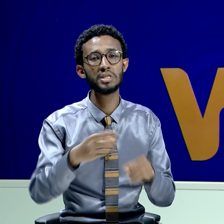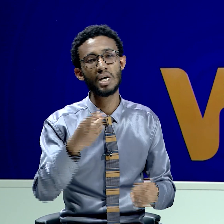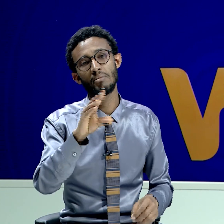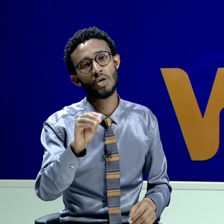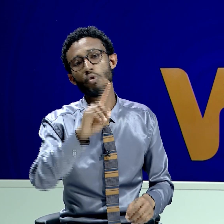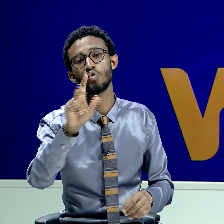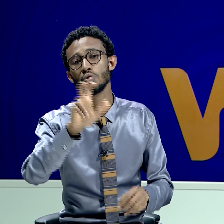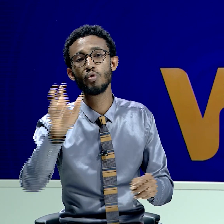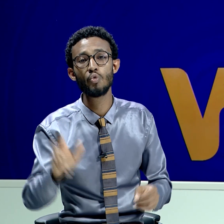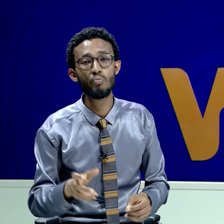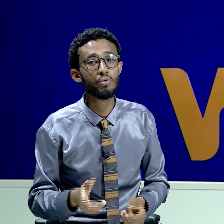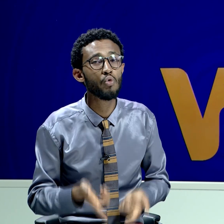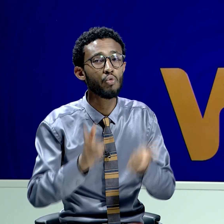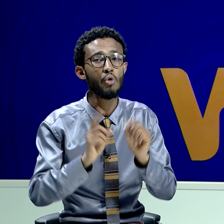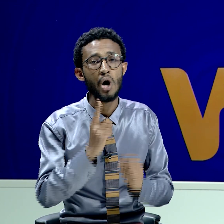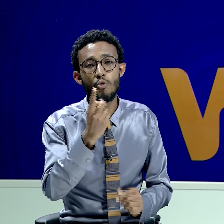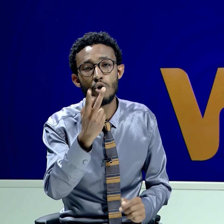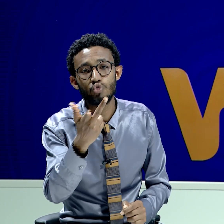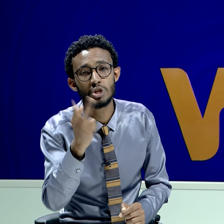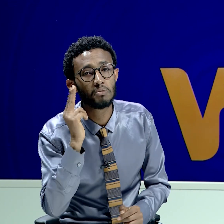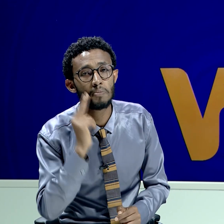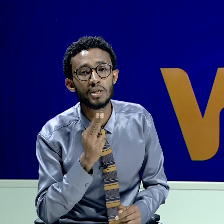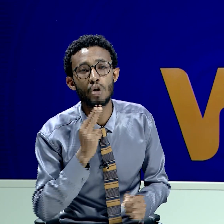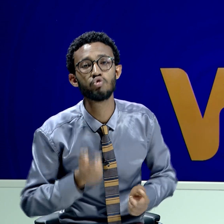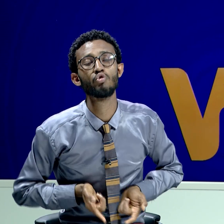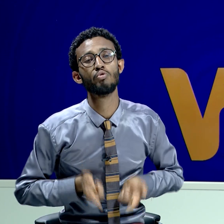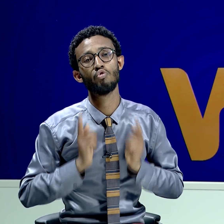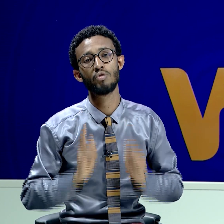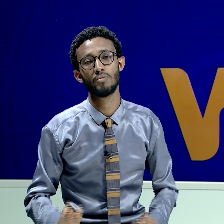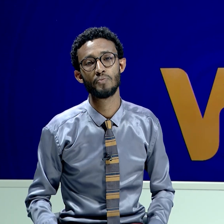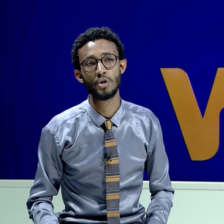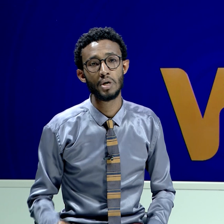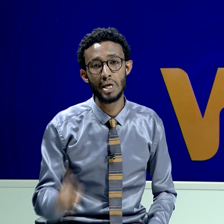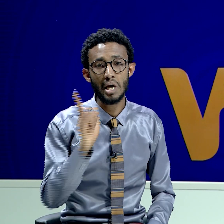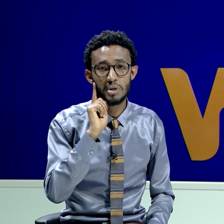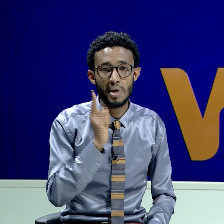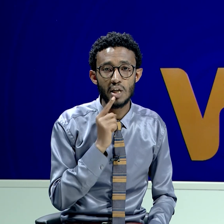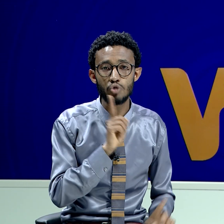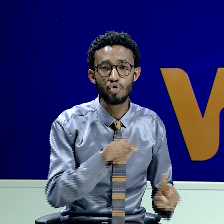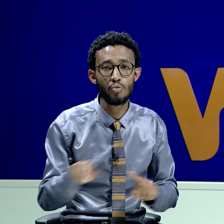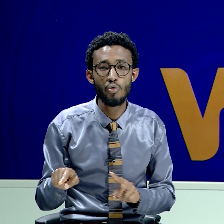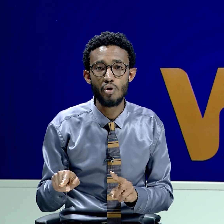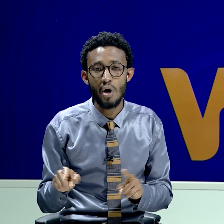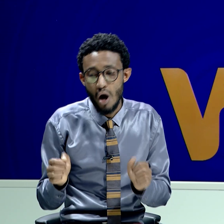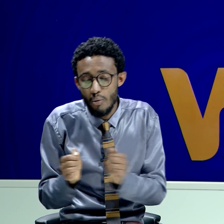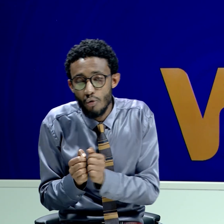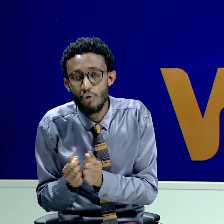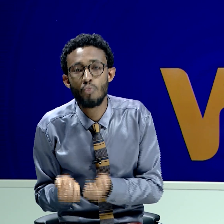እስከ 500 ቢኖሩ አንዱ ለሶስት መስማት ሰናቸው ነው የሚኖሩት። እነዚያ መስማት ሰናቸው ደግሞ አብረው ነው